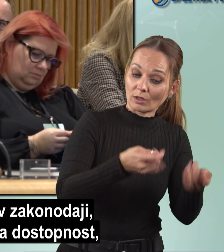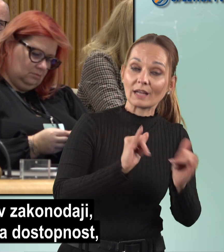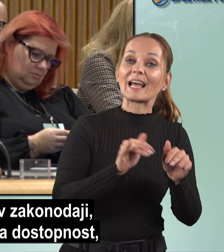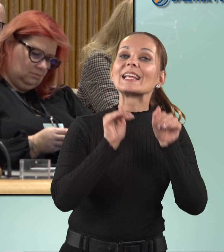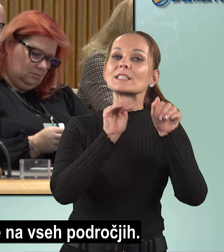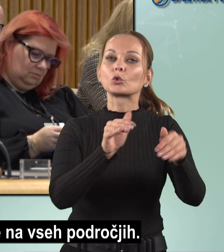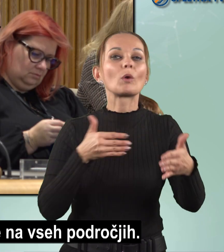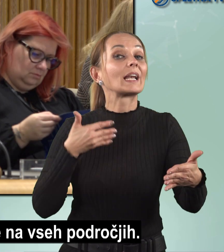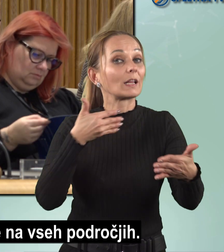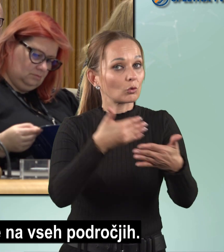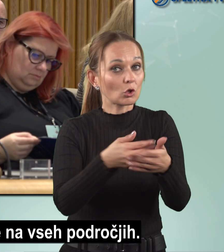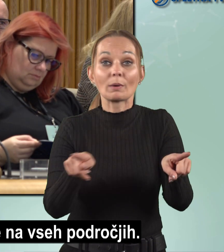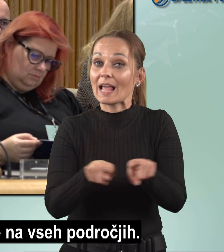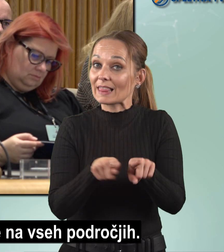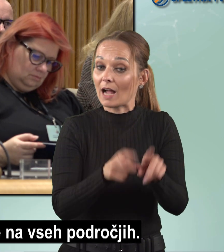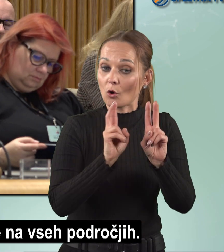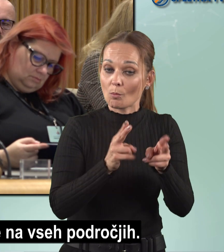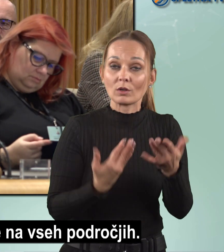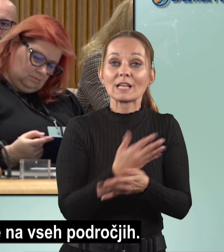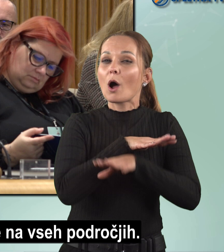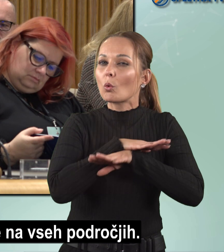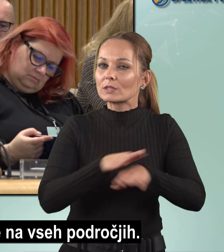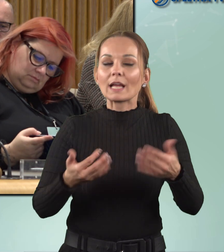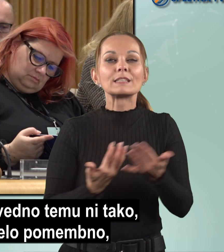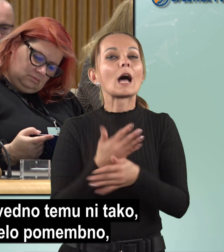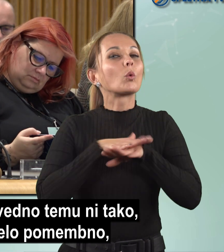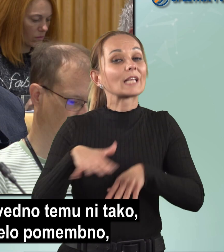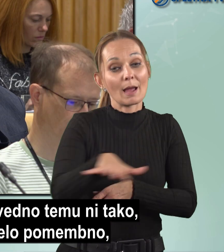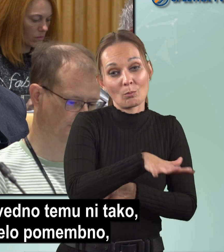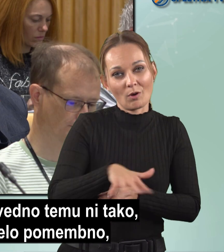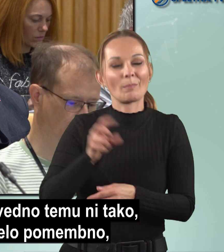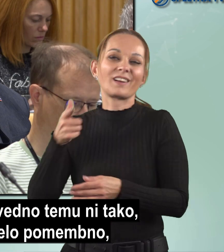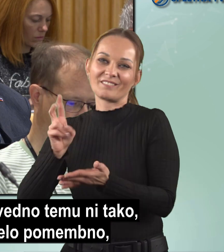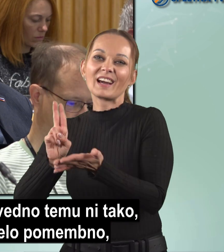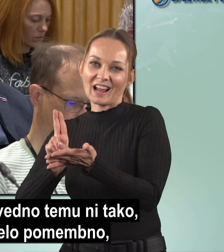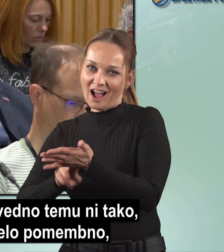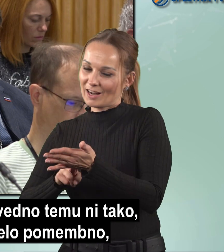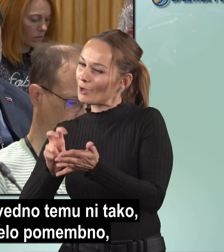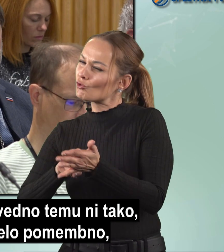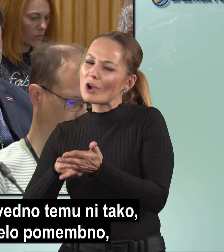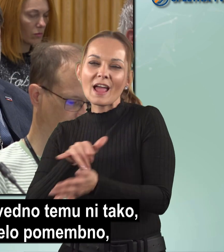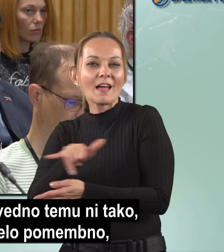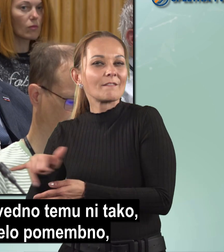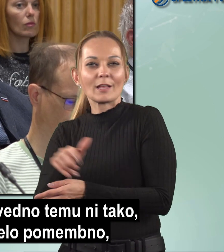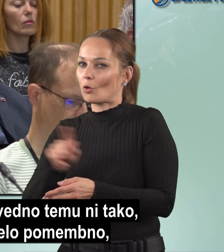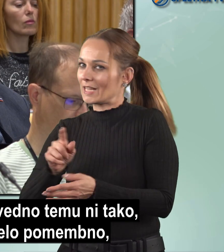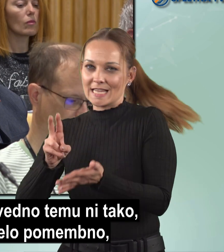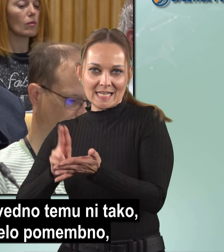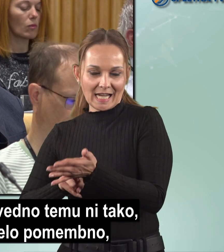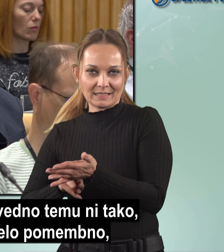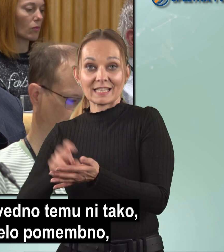zagotovljena dostopnost, enake možnosti za vse na vseh področjih, ampak v realnosti še vedno temu ni